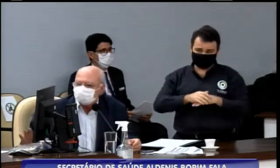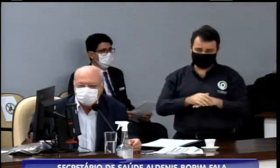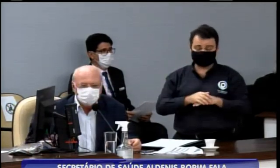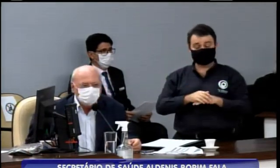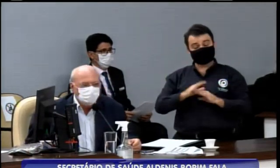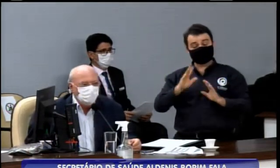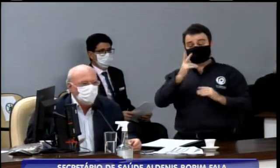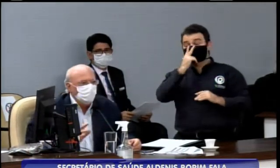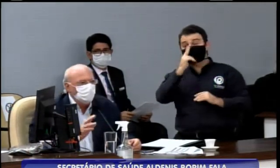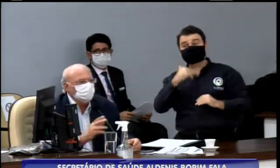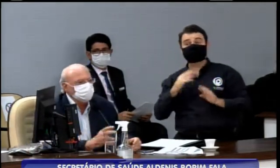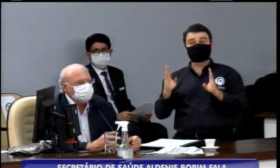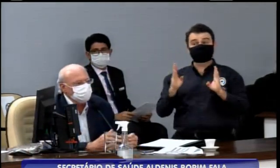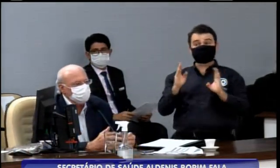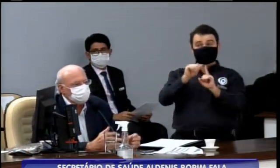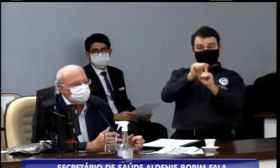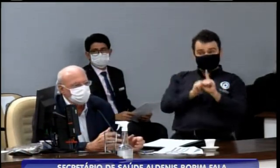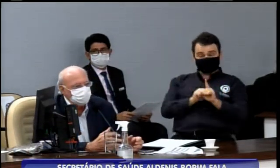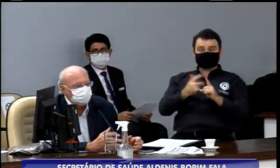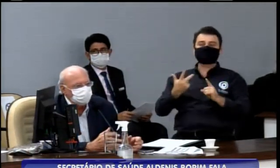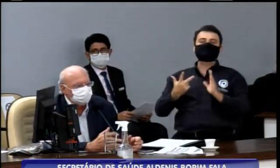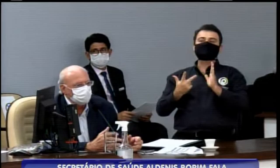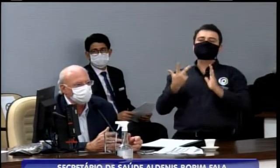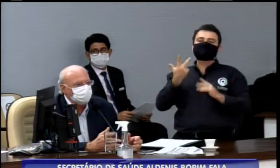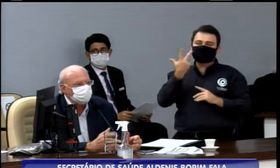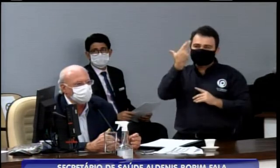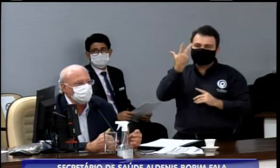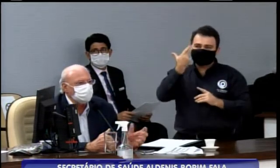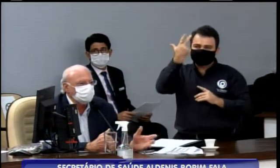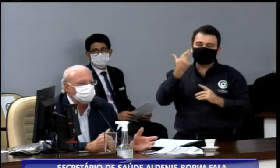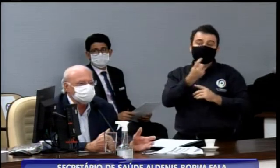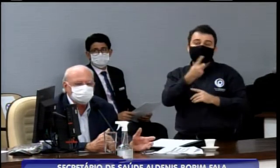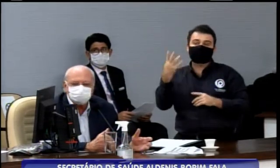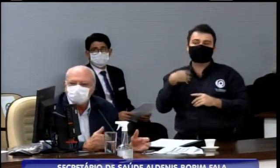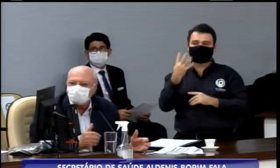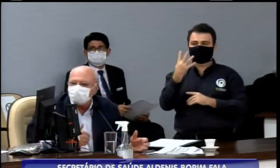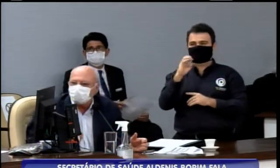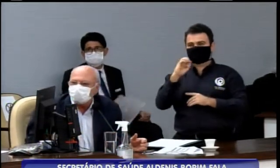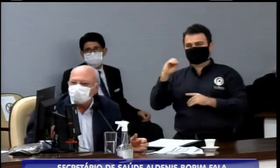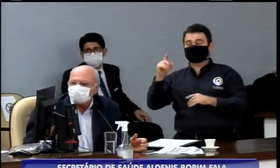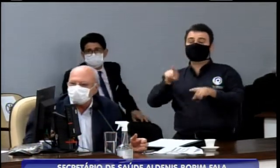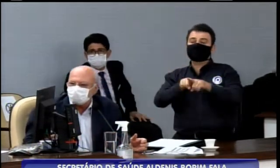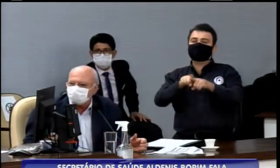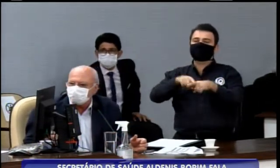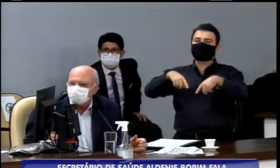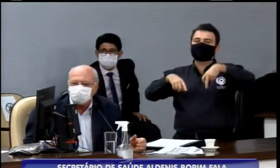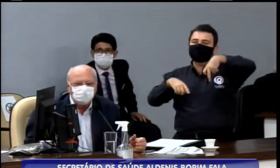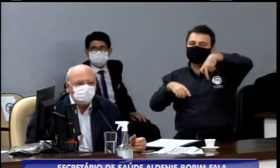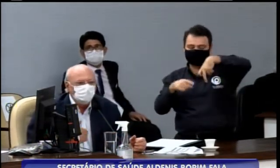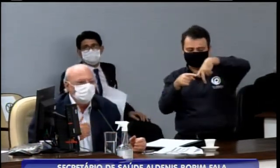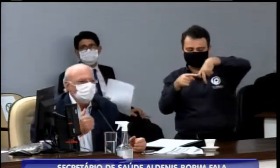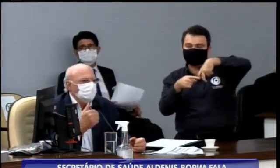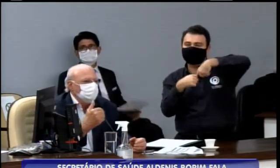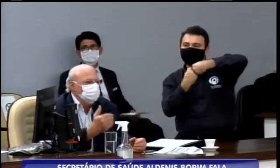mês. Outras demandas reprimidas que nós temos é prótese de joelho, prótese de